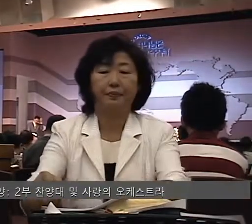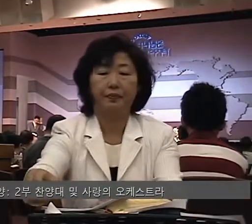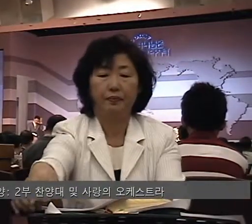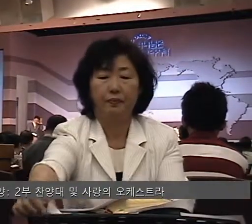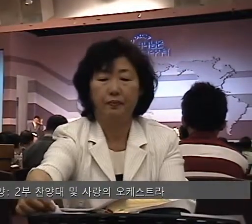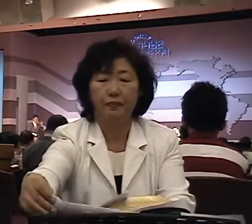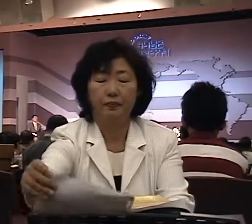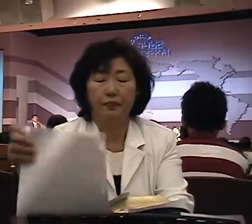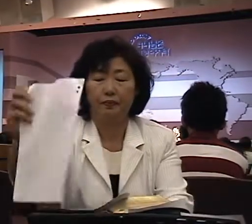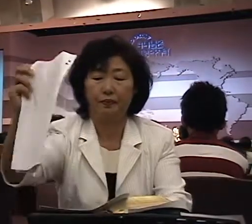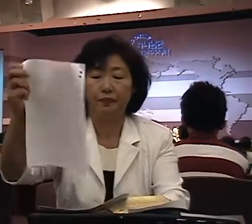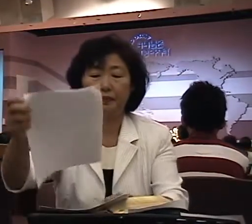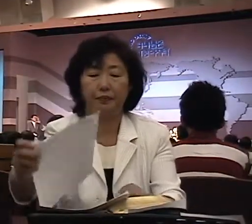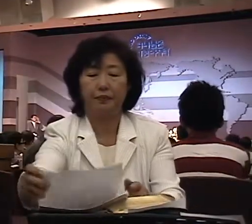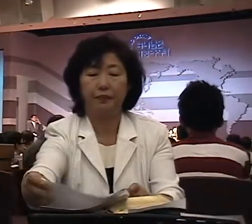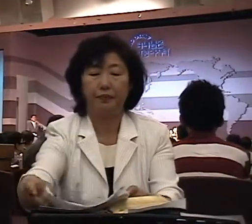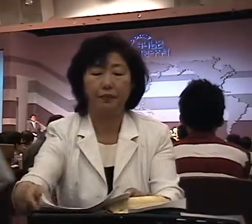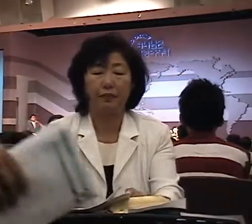올려드리겠습니다.